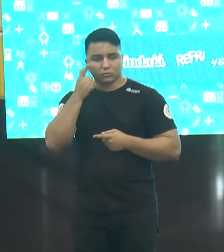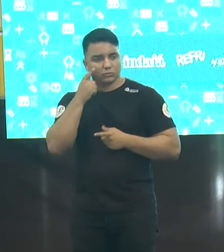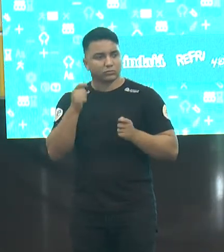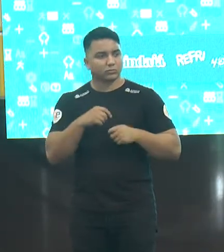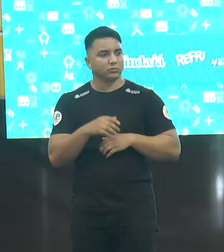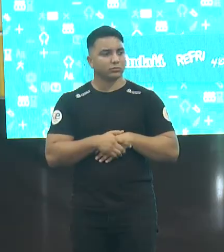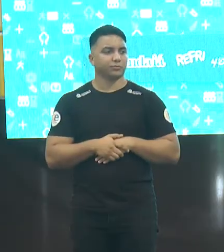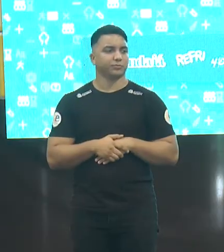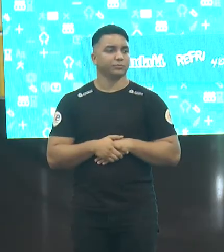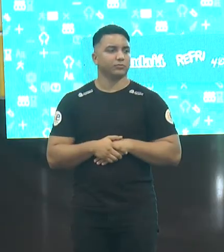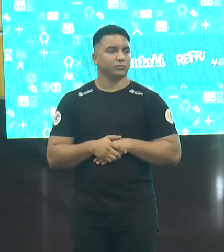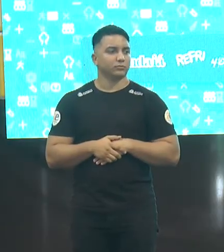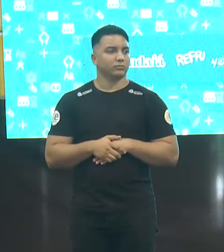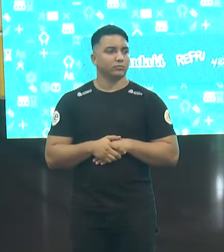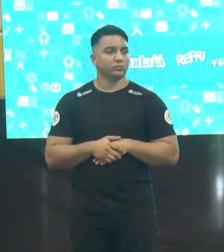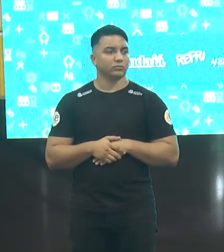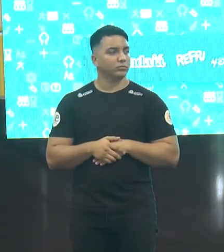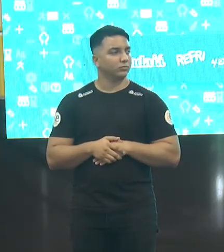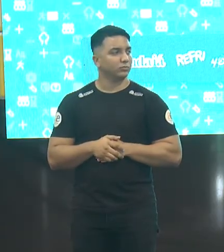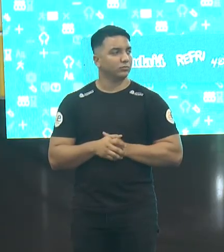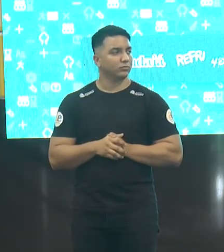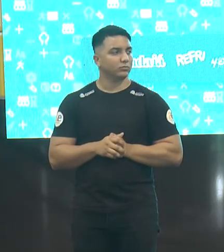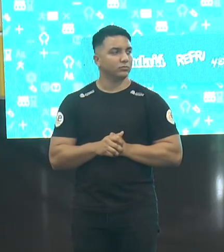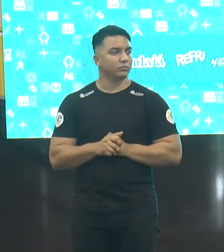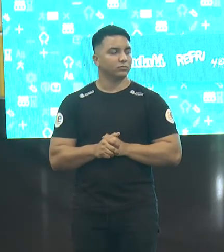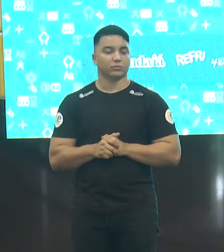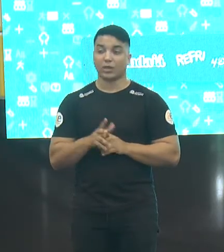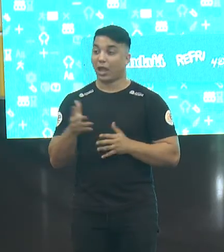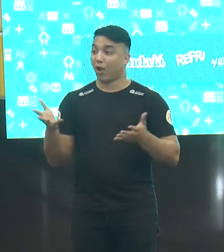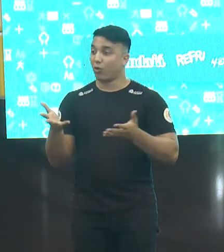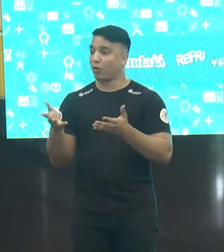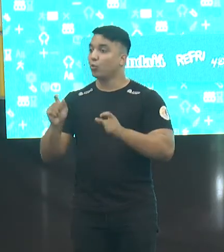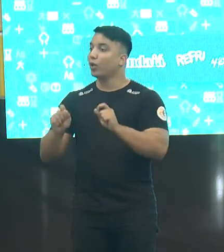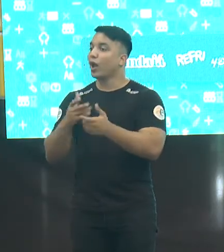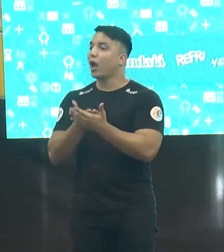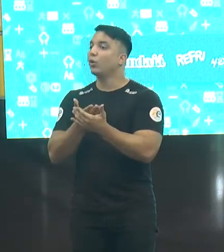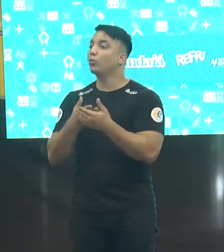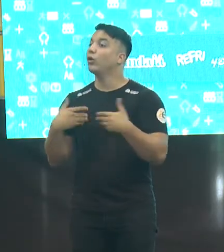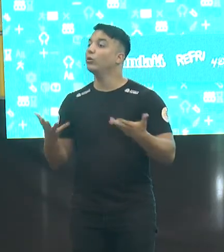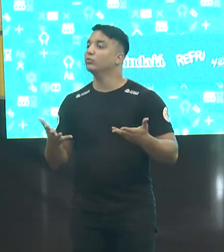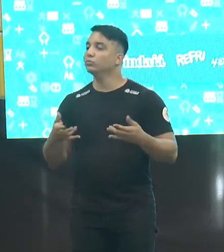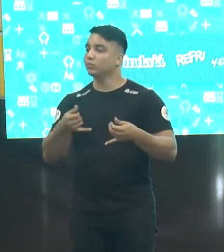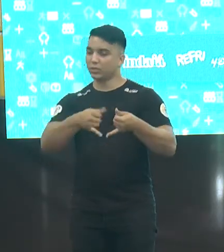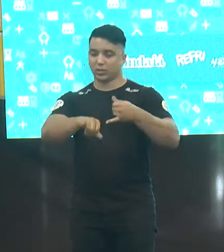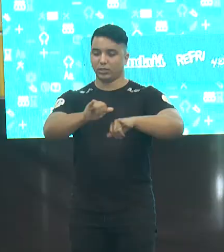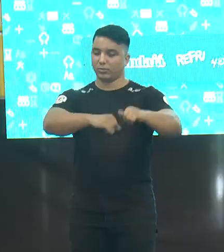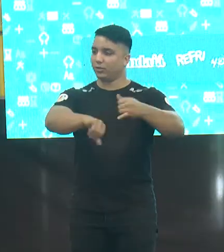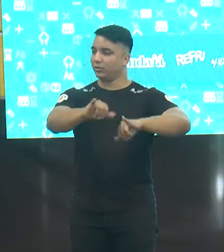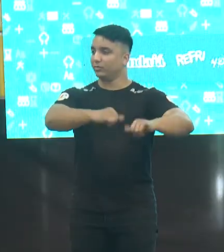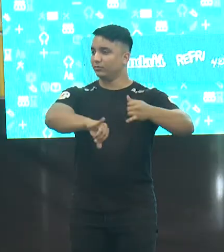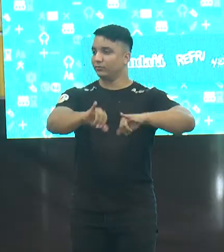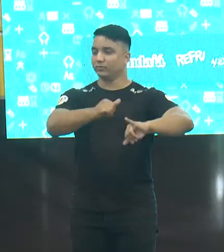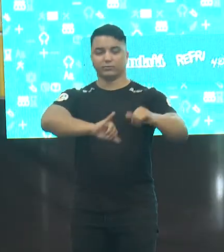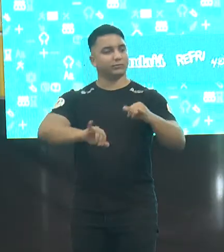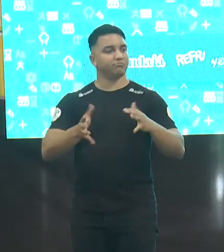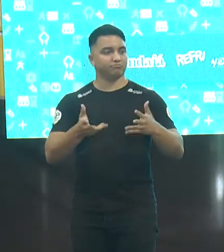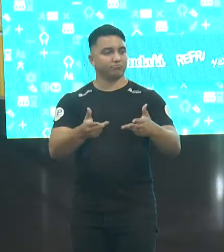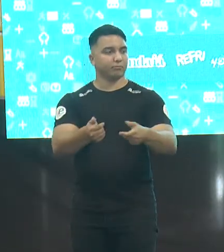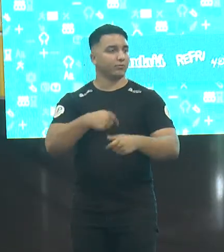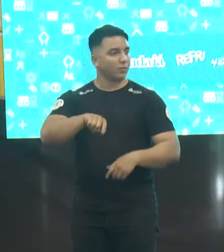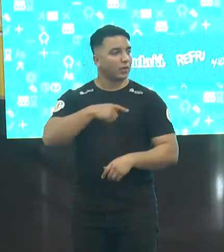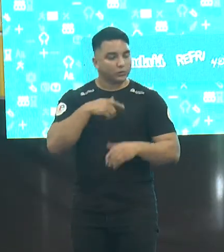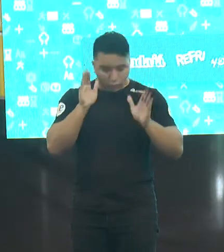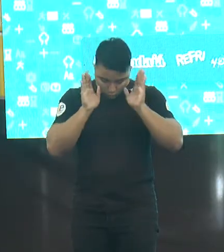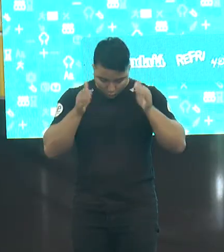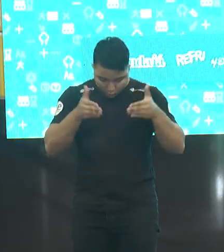beleza. Gente, vamos para um pouquinho de química, tá? Eu preciso que vocês tentem se concentrar